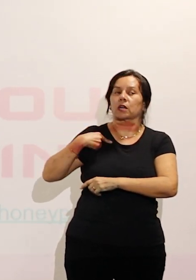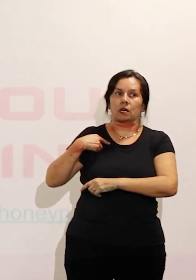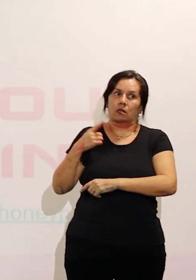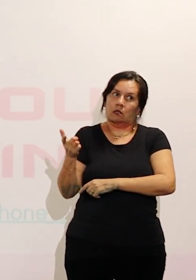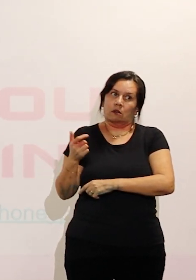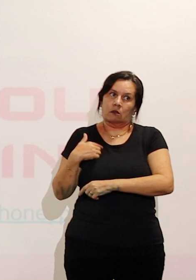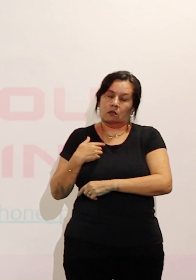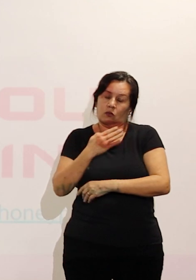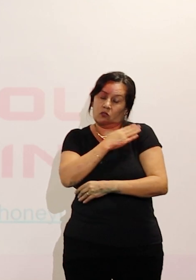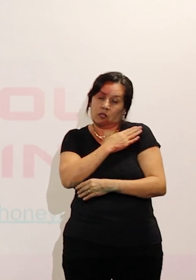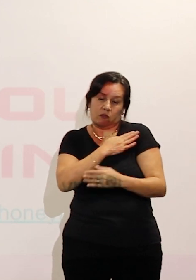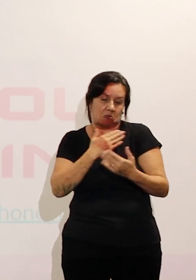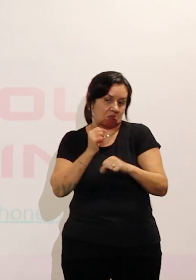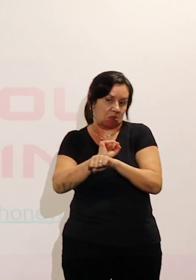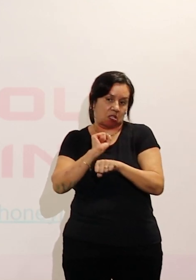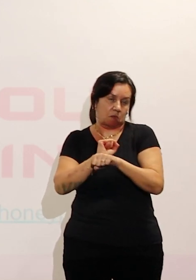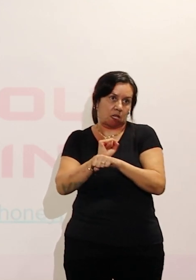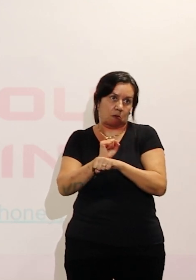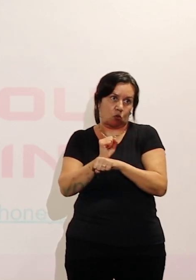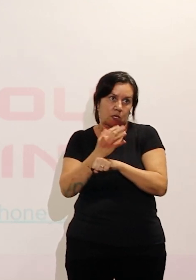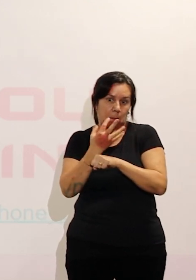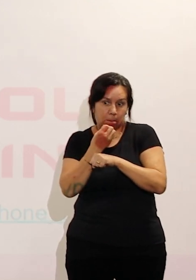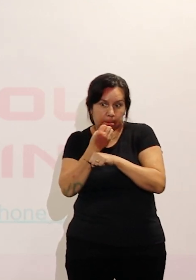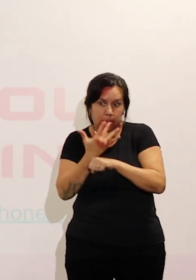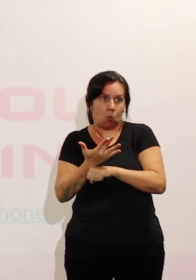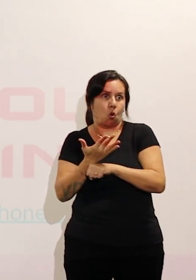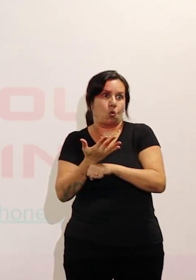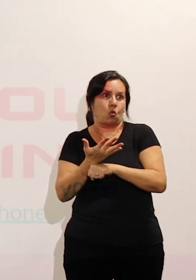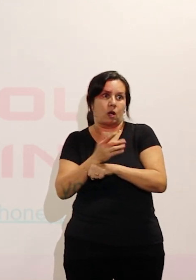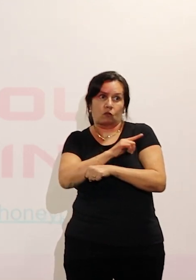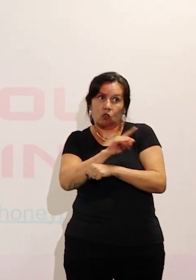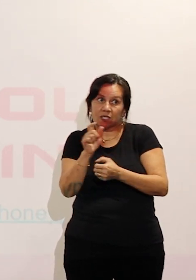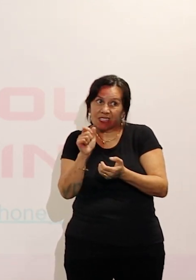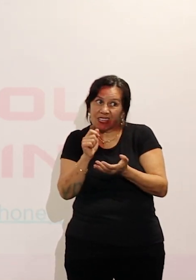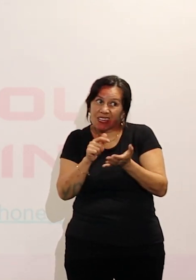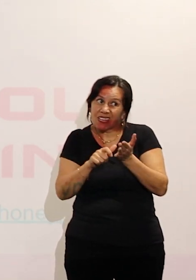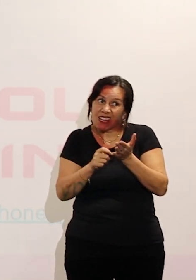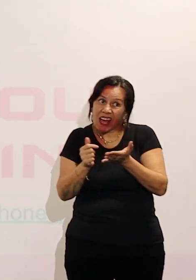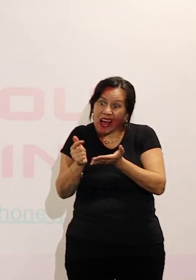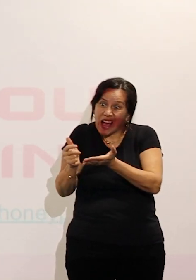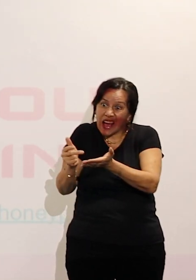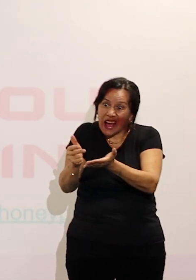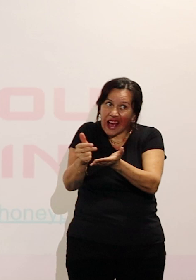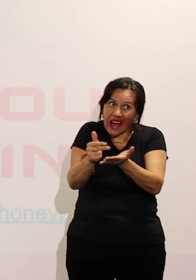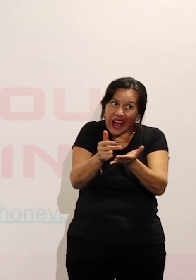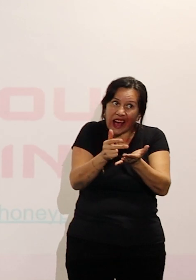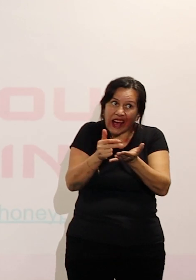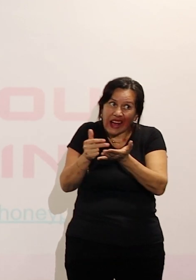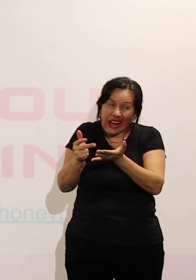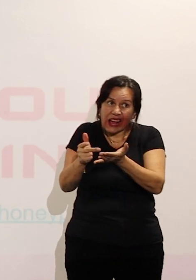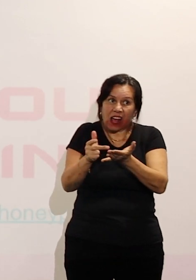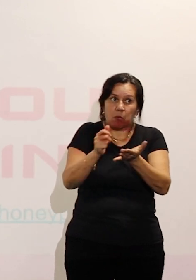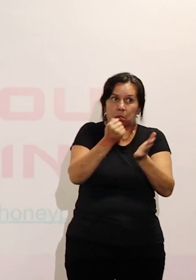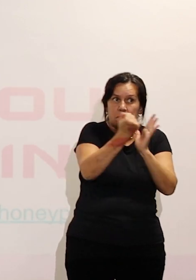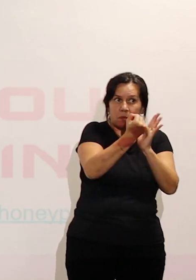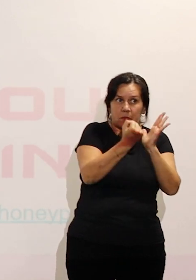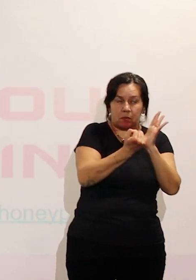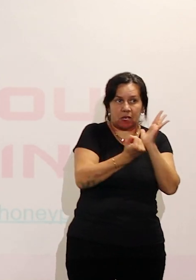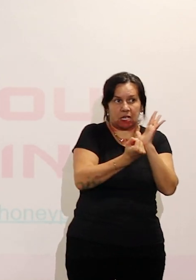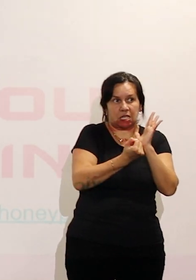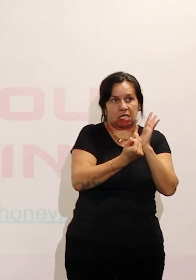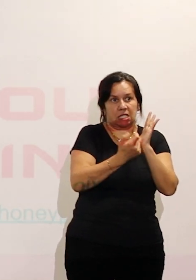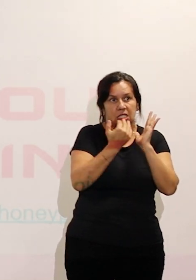tudo bonito, já com iluminação. Não, você vai fazer um rascunho com algumas marcações de cor, bem